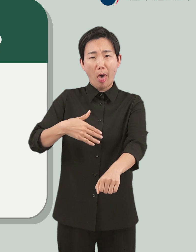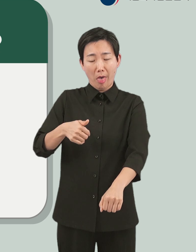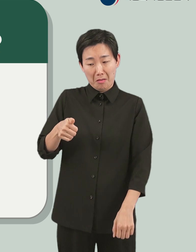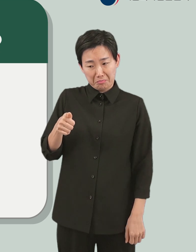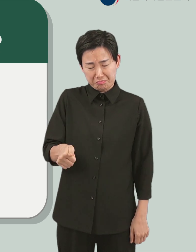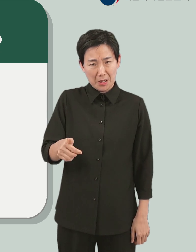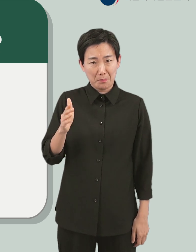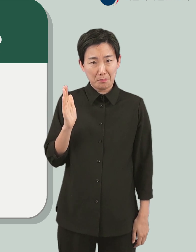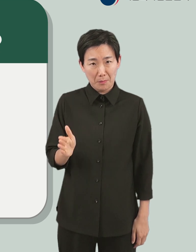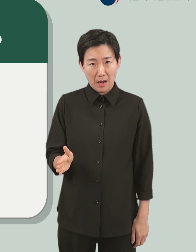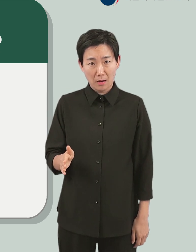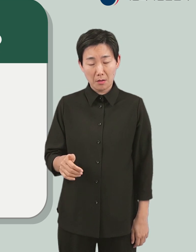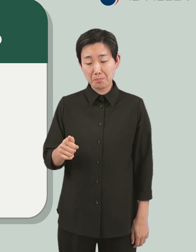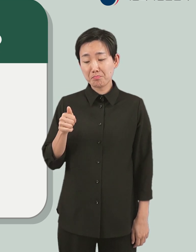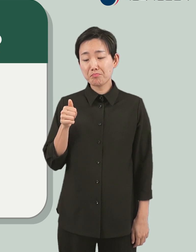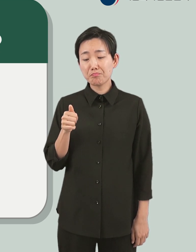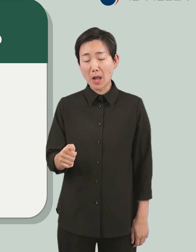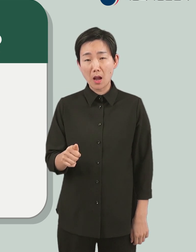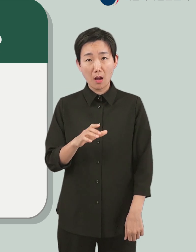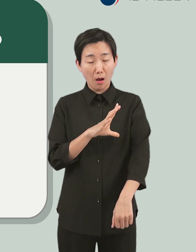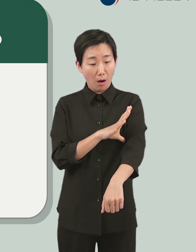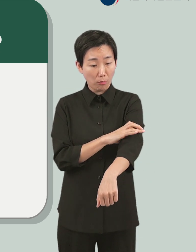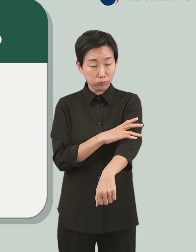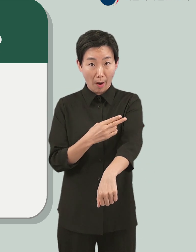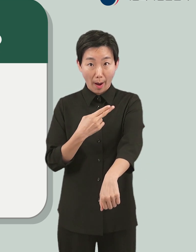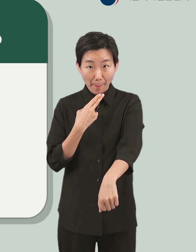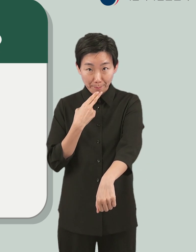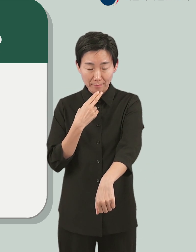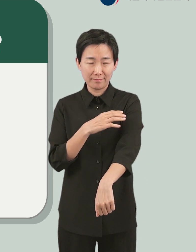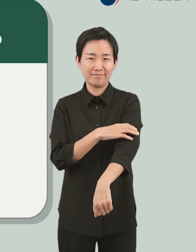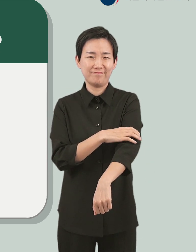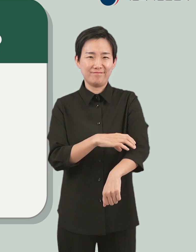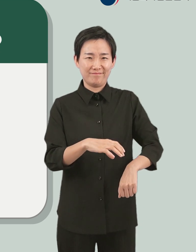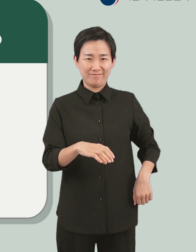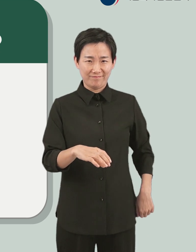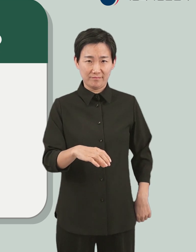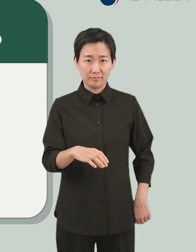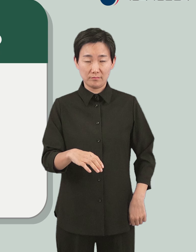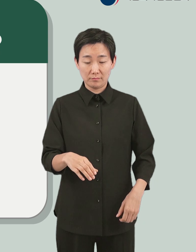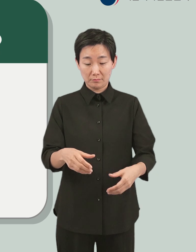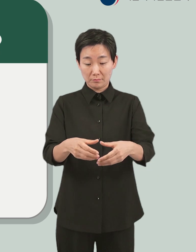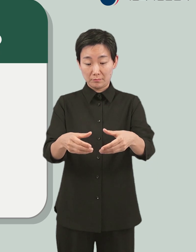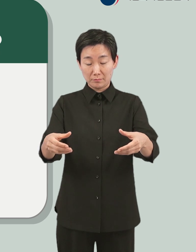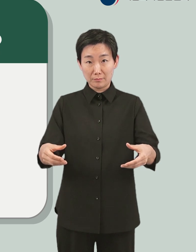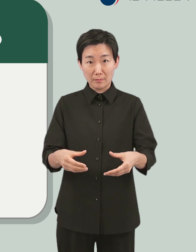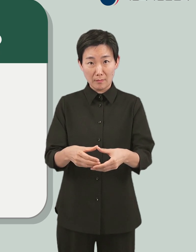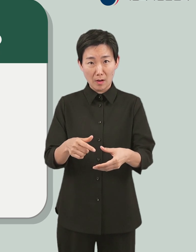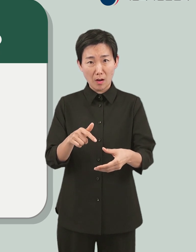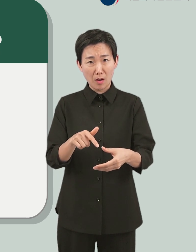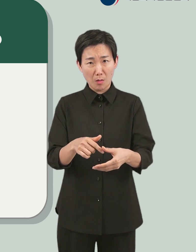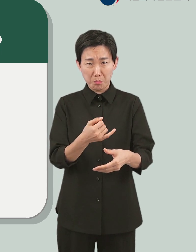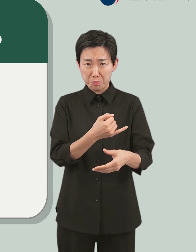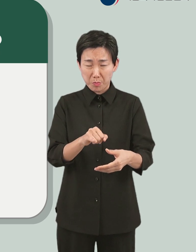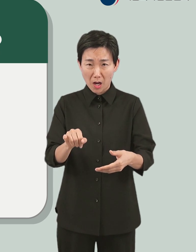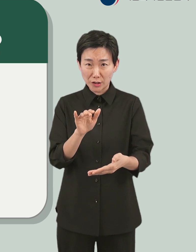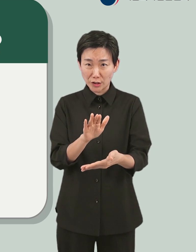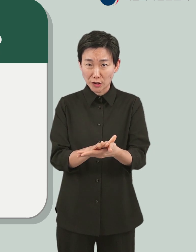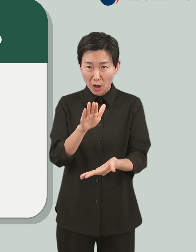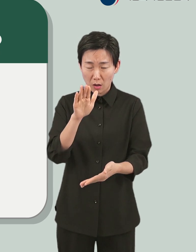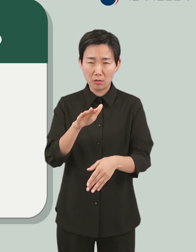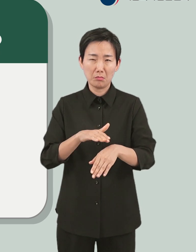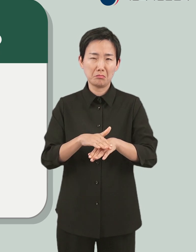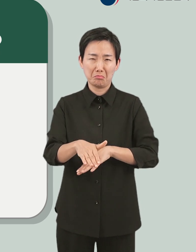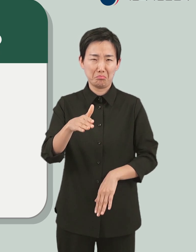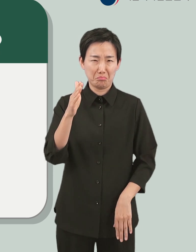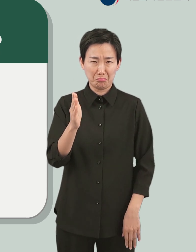압박으로 인한 뇌출혈이 생길 수 있으므로 필요 이상으로 혈압을 측정하지 않습니다. 커프를 감지 않은 상태에서